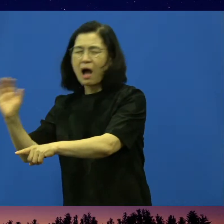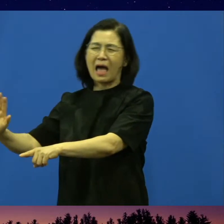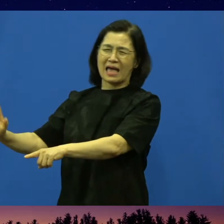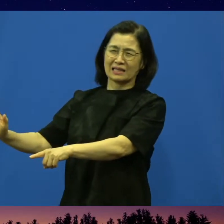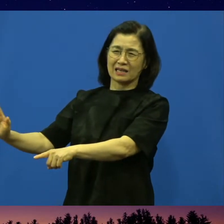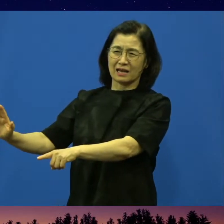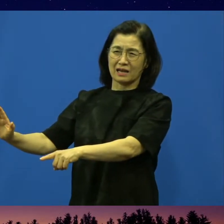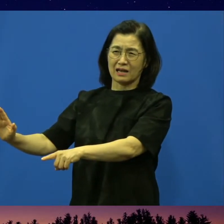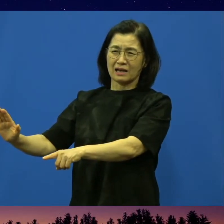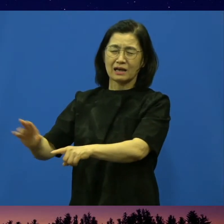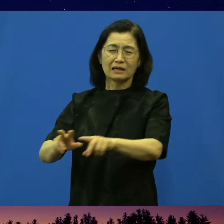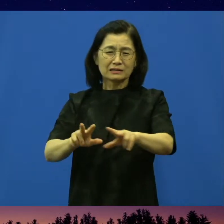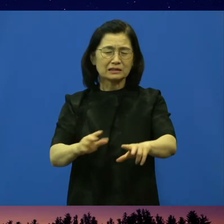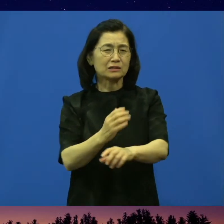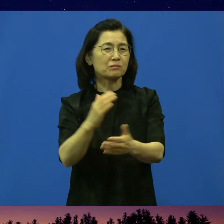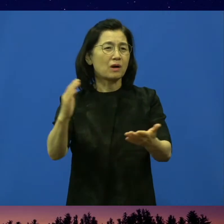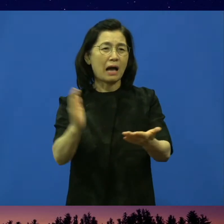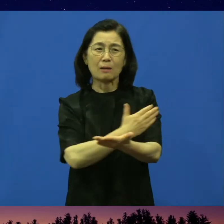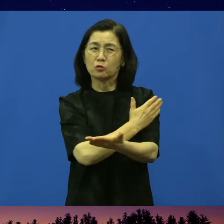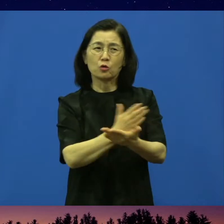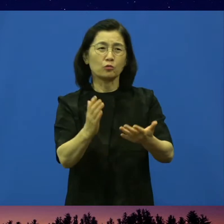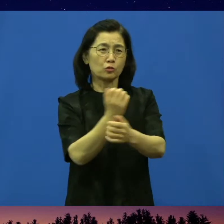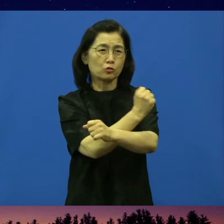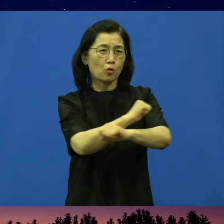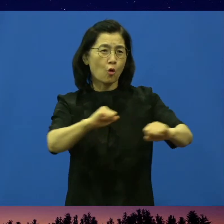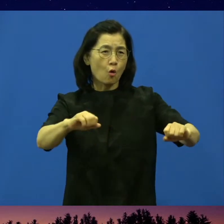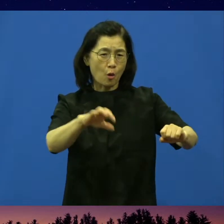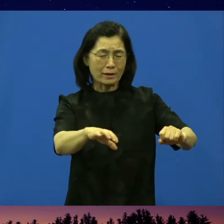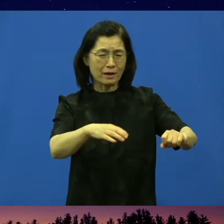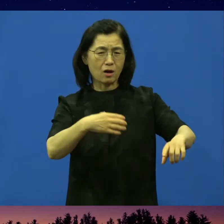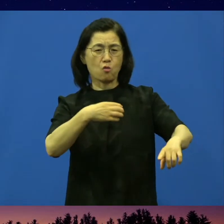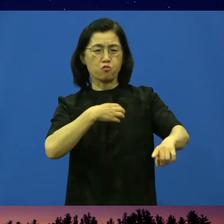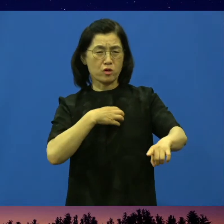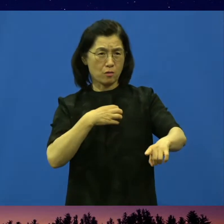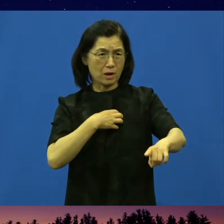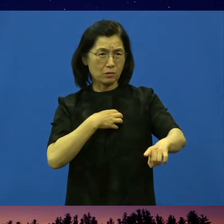광야에 머물고 싶지 않아요. 광야는 불편하고 광야는 위험하고